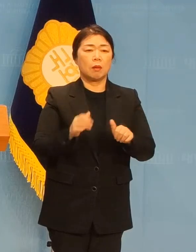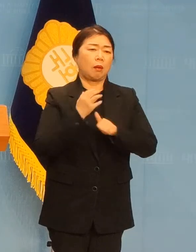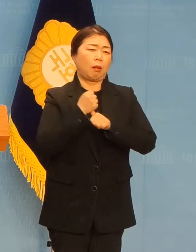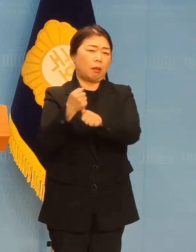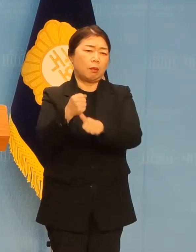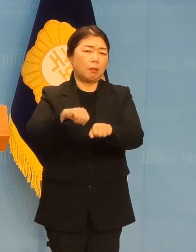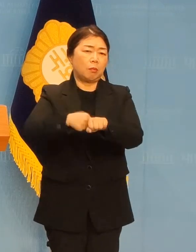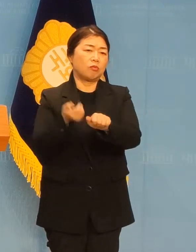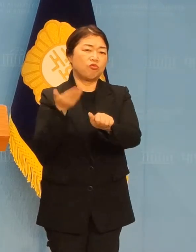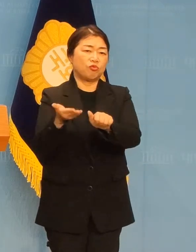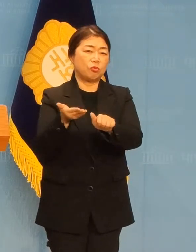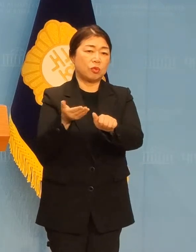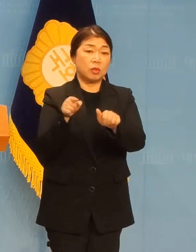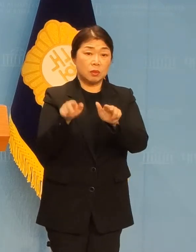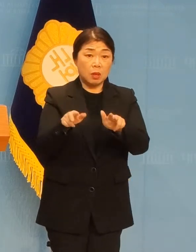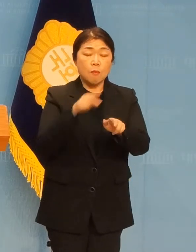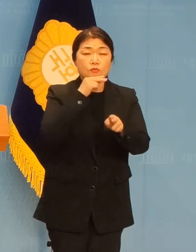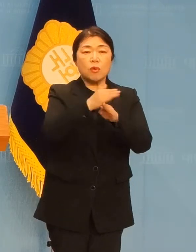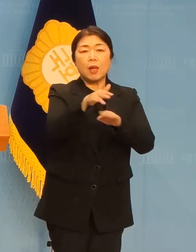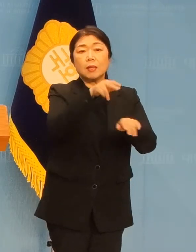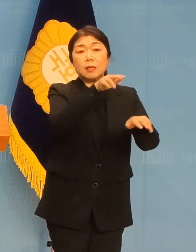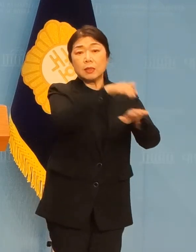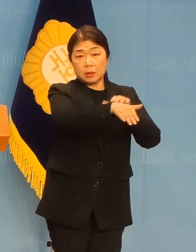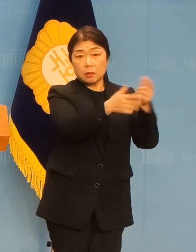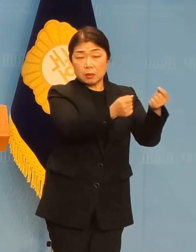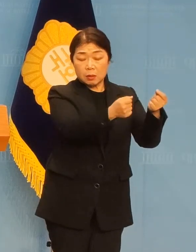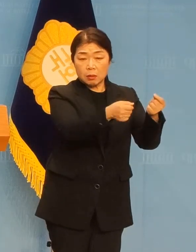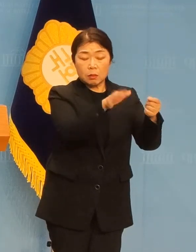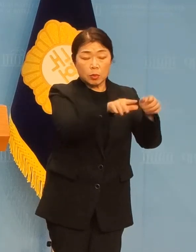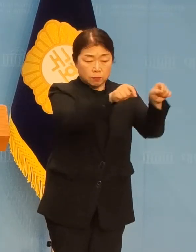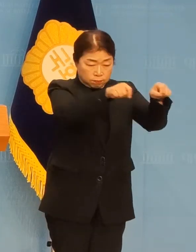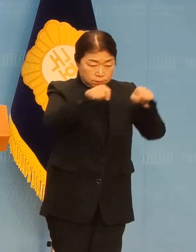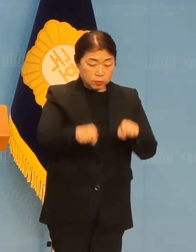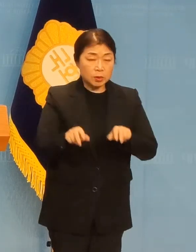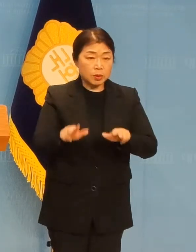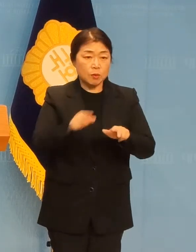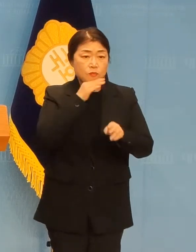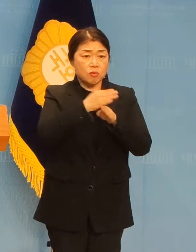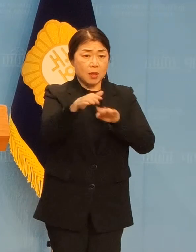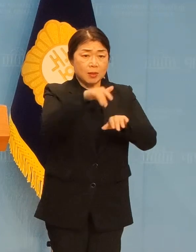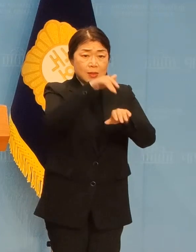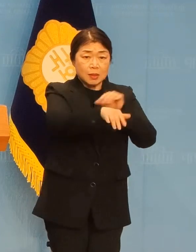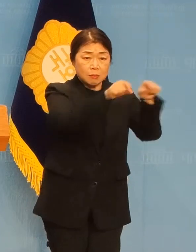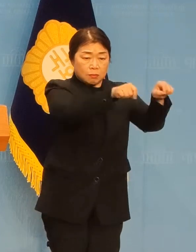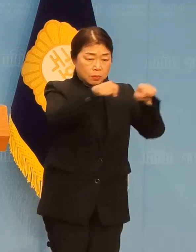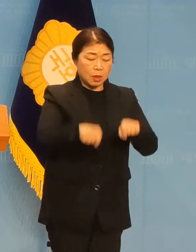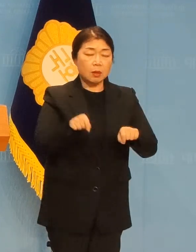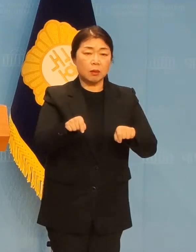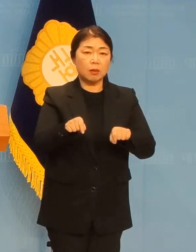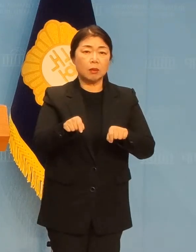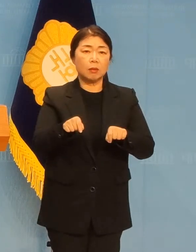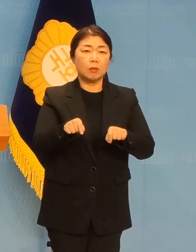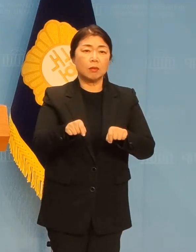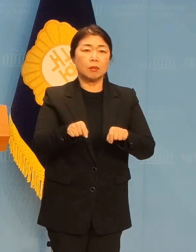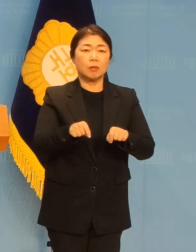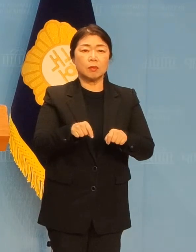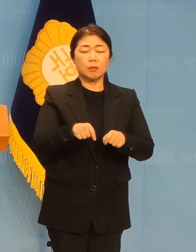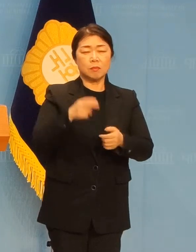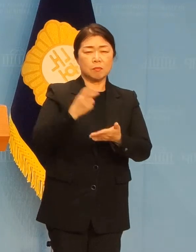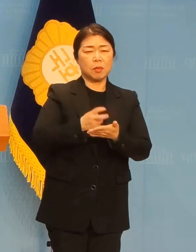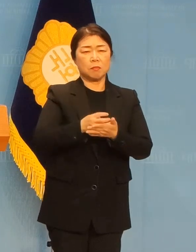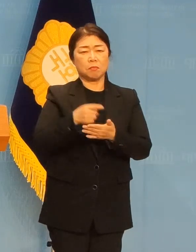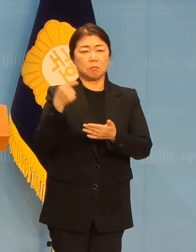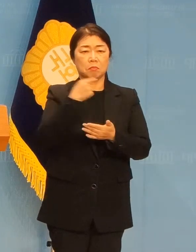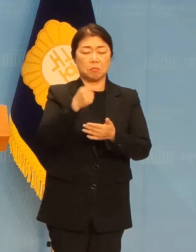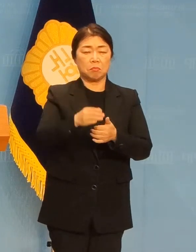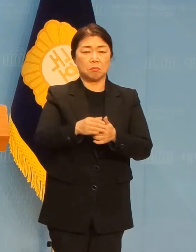처합니다. 지금 민주당이 밀어붙이는 법 왜곡죄는 한국식 노동 단련형을 도입하겠다는